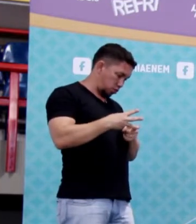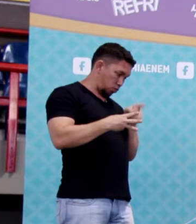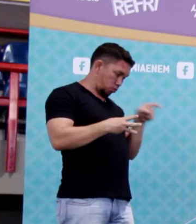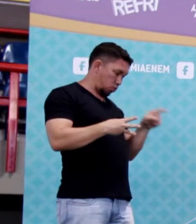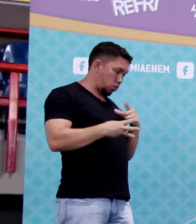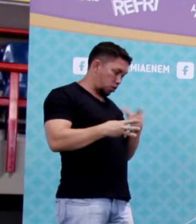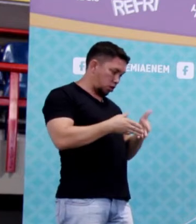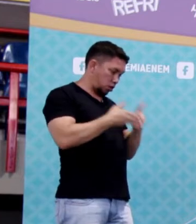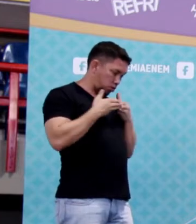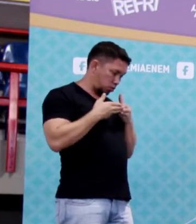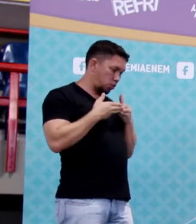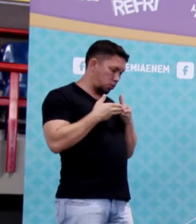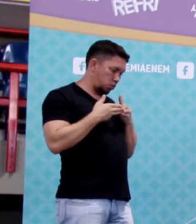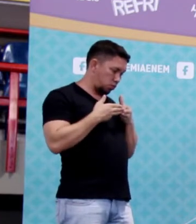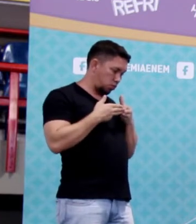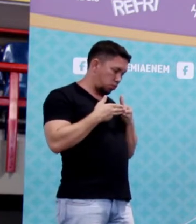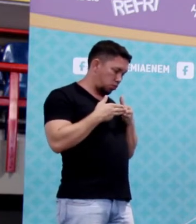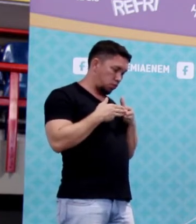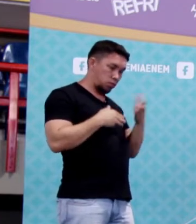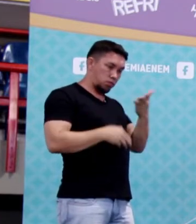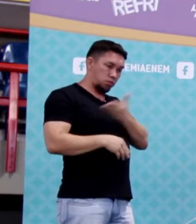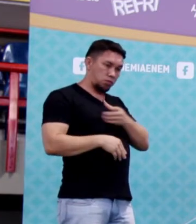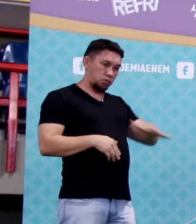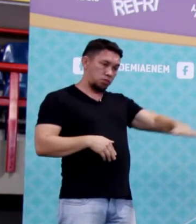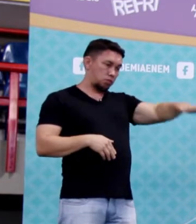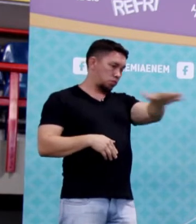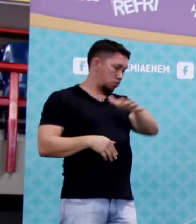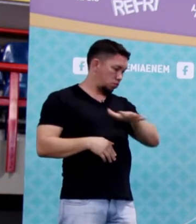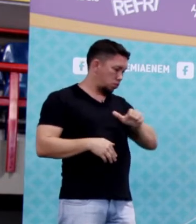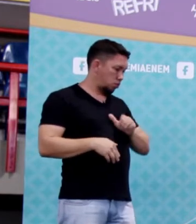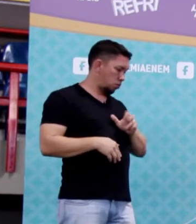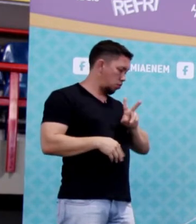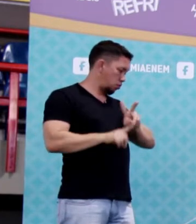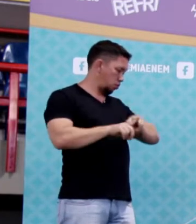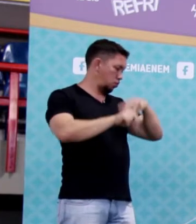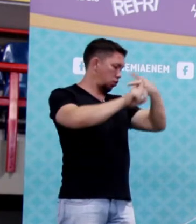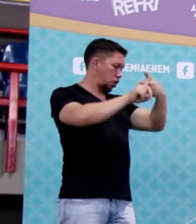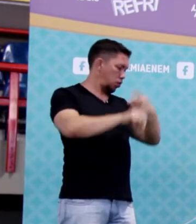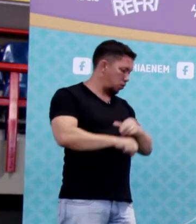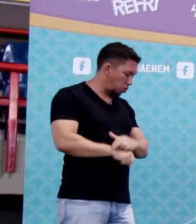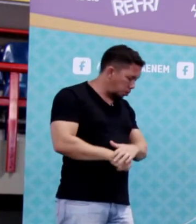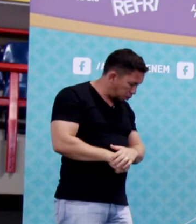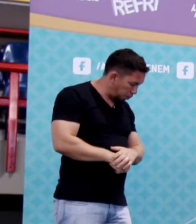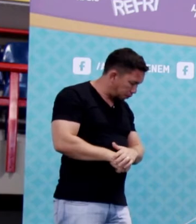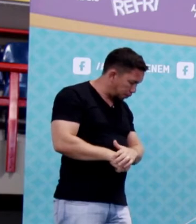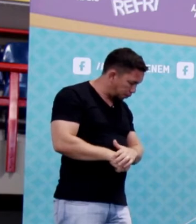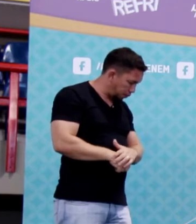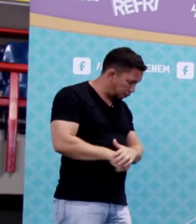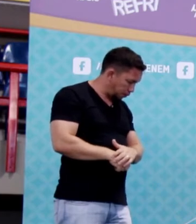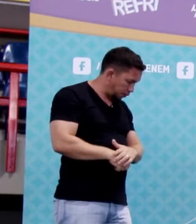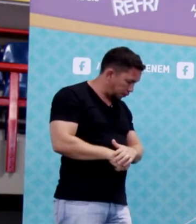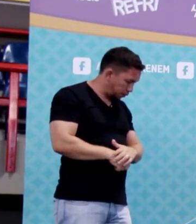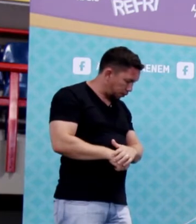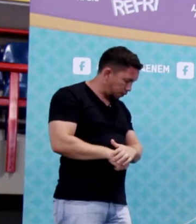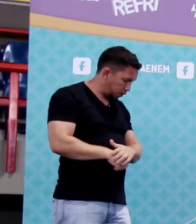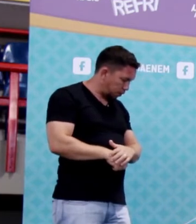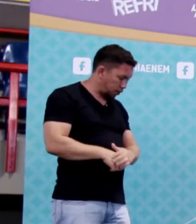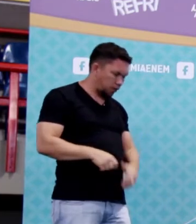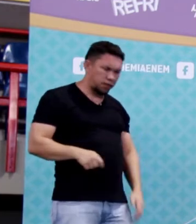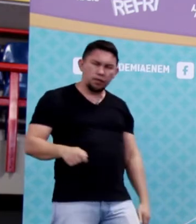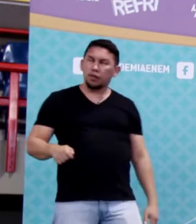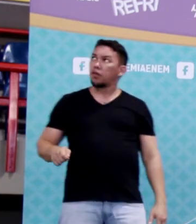pedir, as suas amigas vão receber em dobro. Mas a